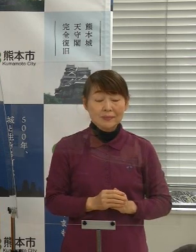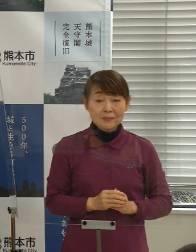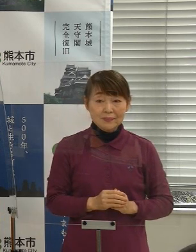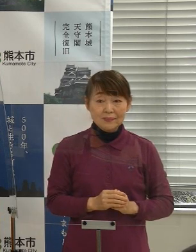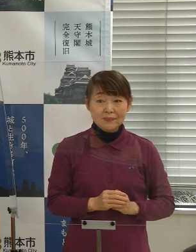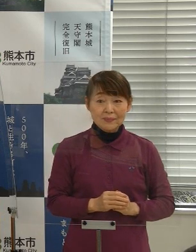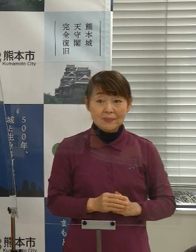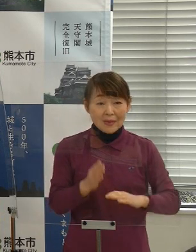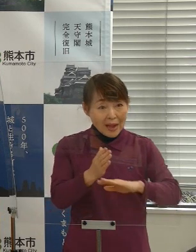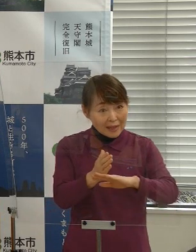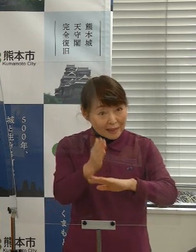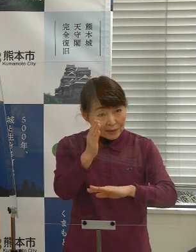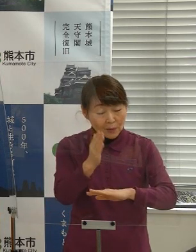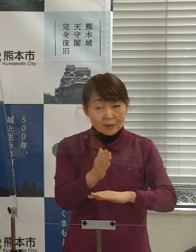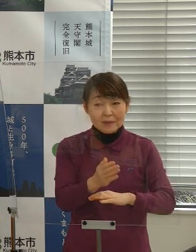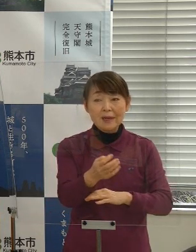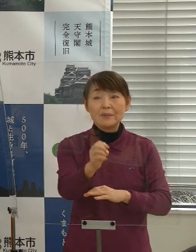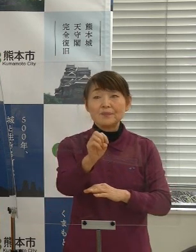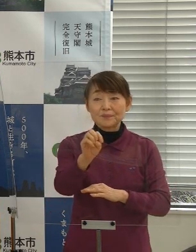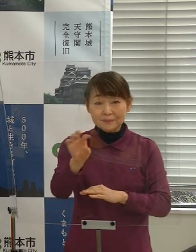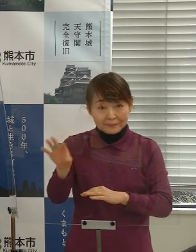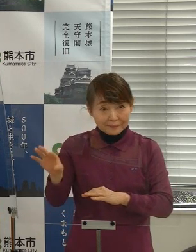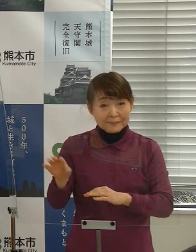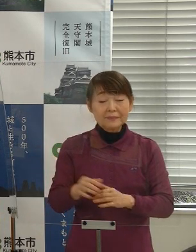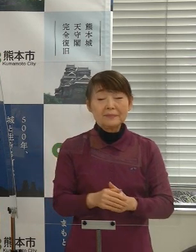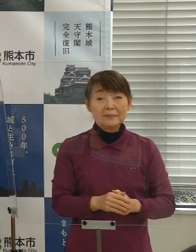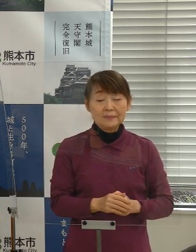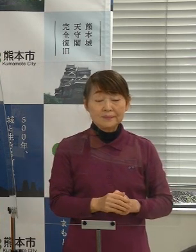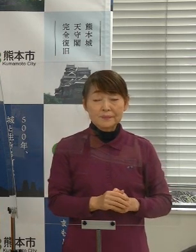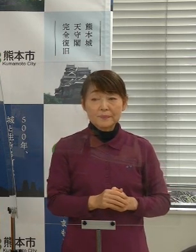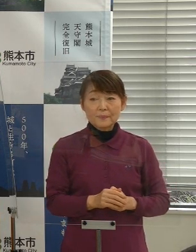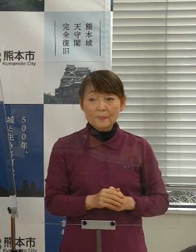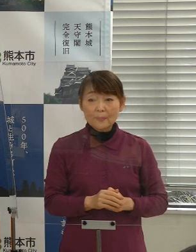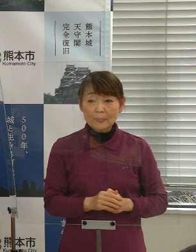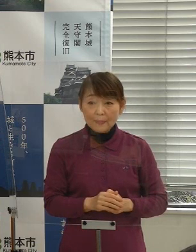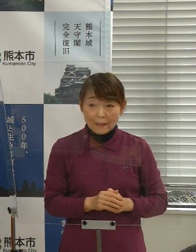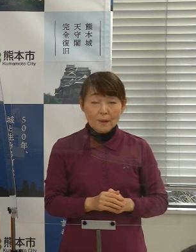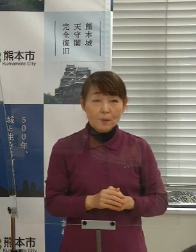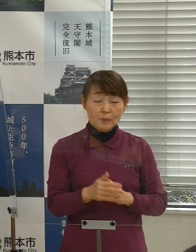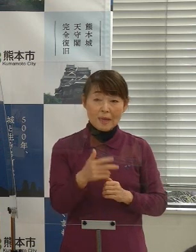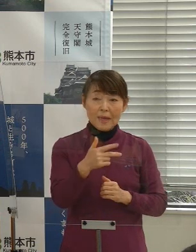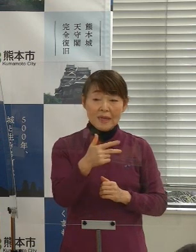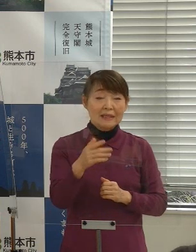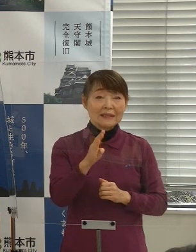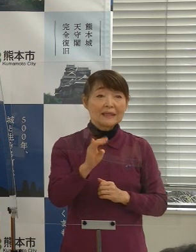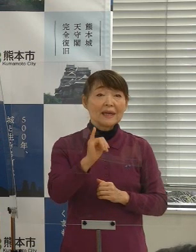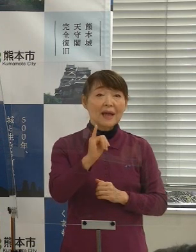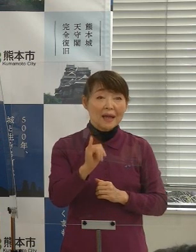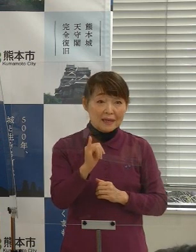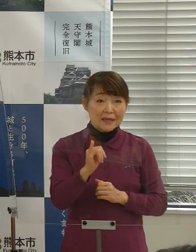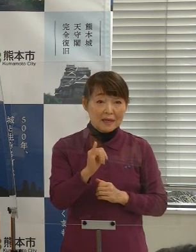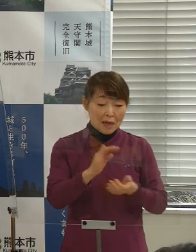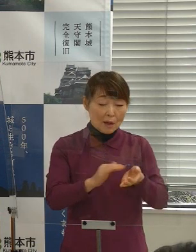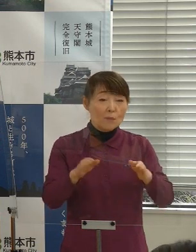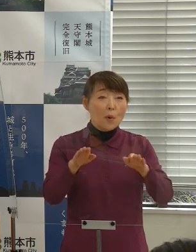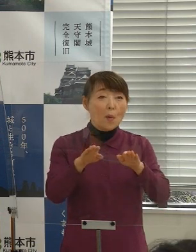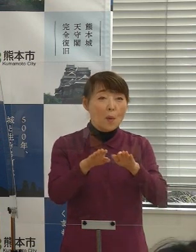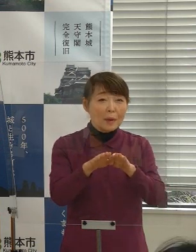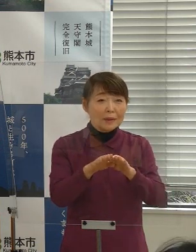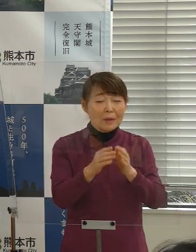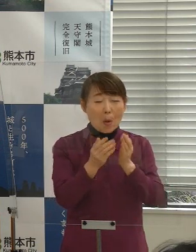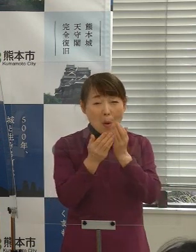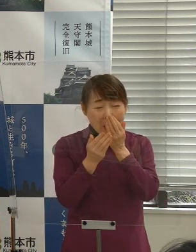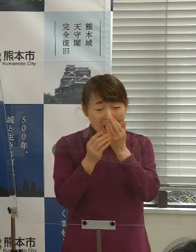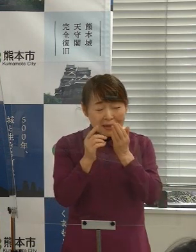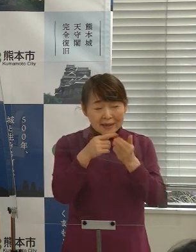ありがとうございます。それから慈恵病院の内密出産に関してお尋ねをしたいんですけ